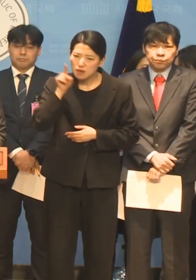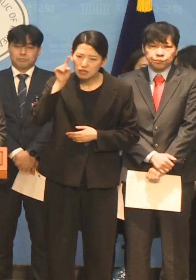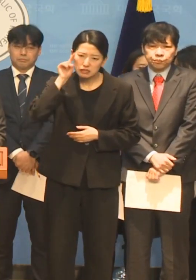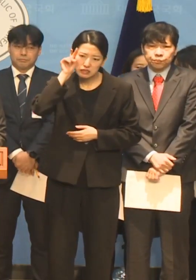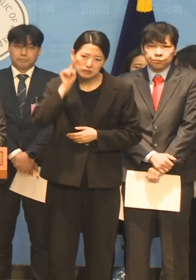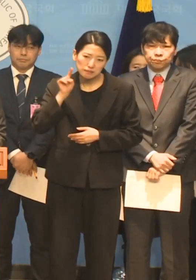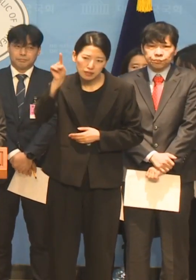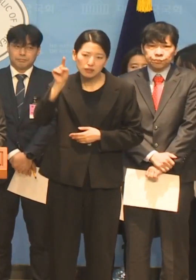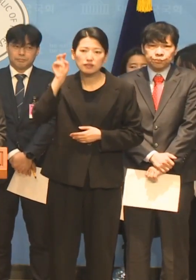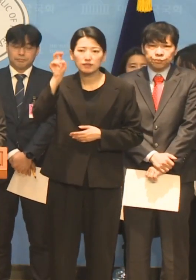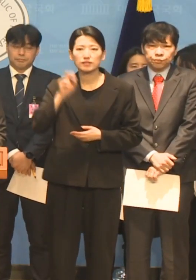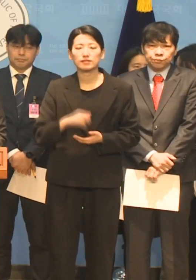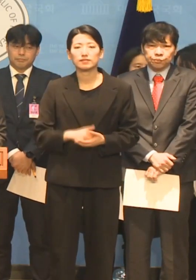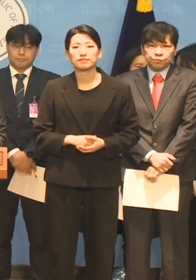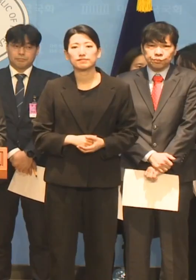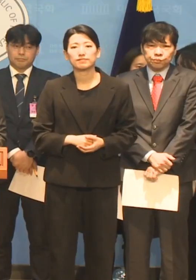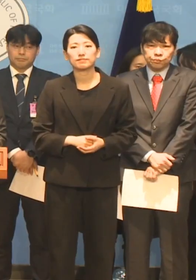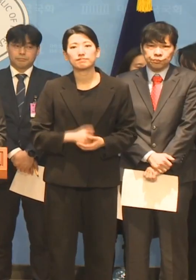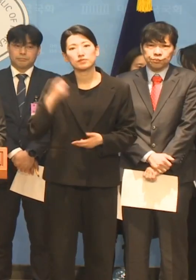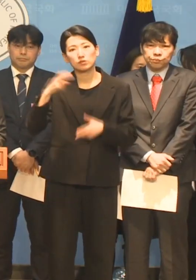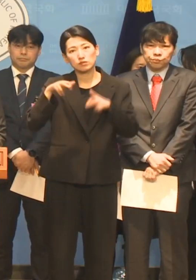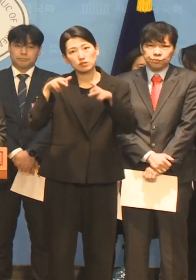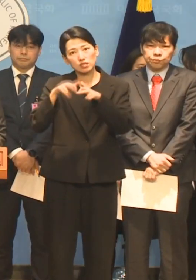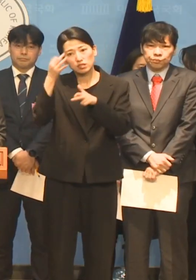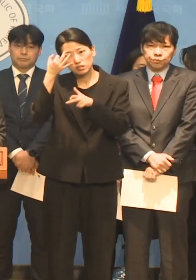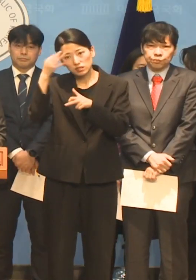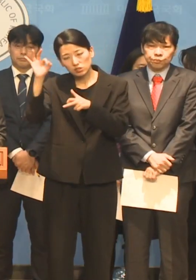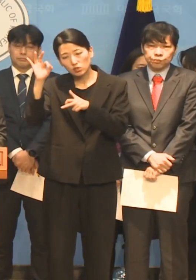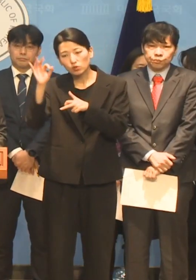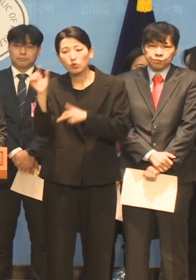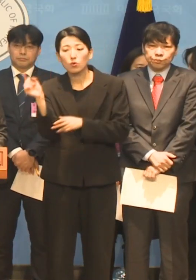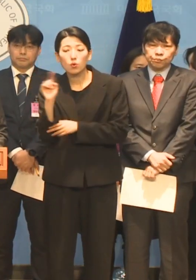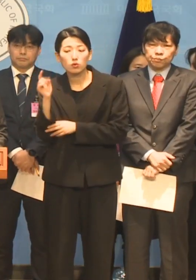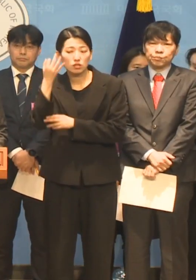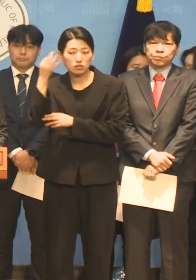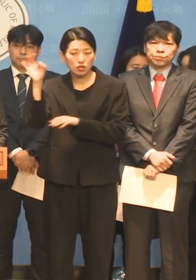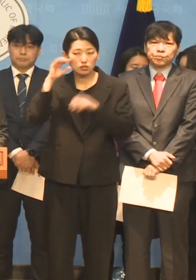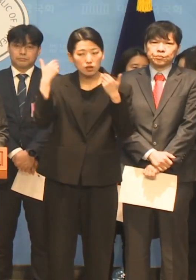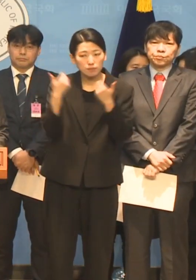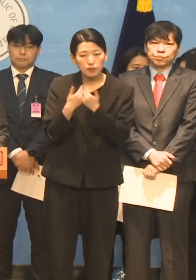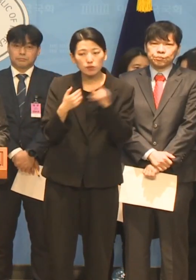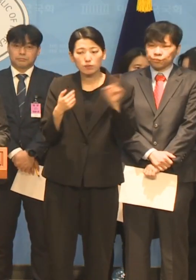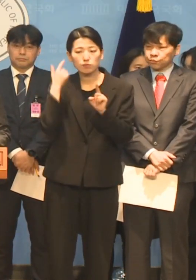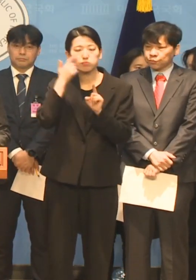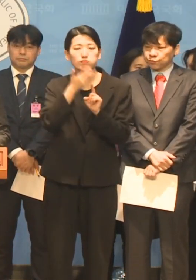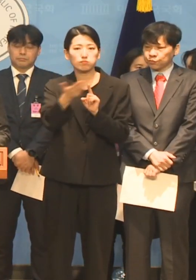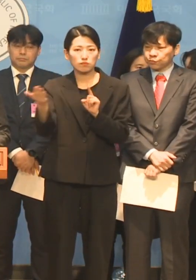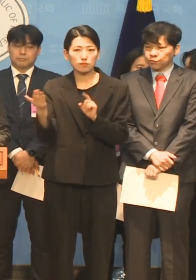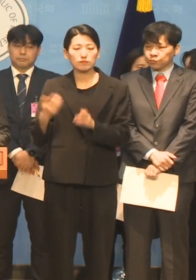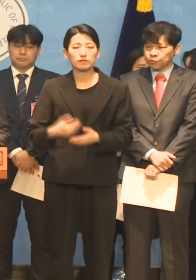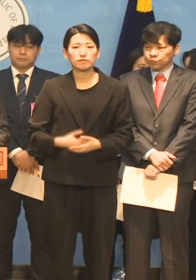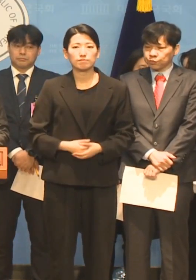있습니다. 또한 마지막으로 또 장애 인정에 대한 찬반 여부와 그 사유에 대해서 질문을 하였습니다.